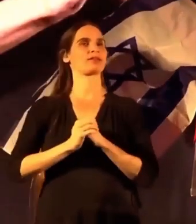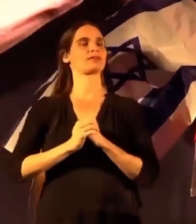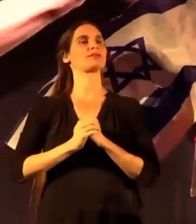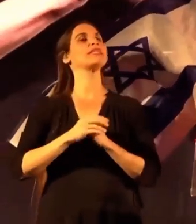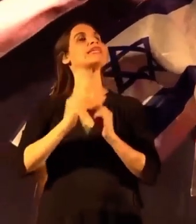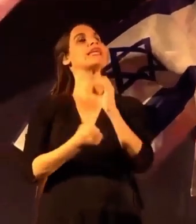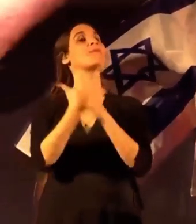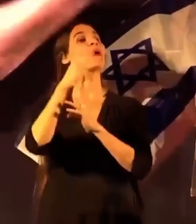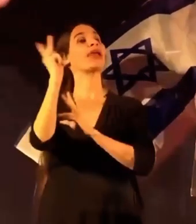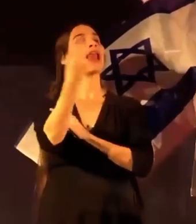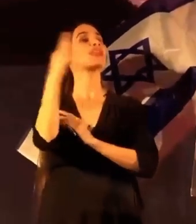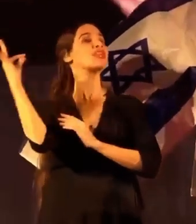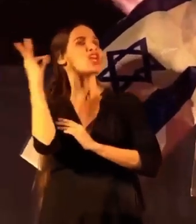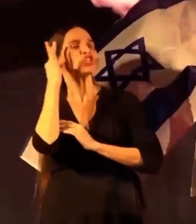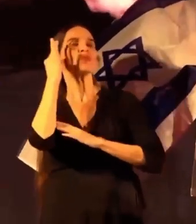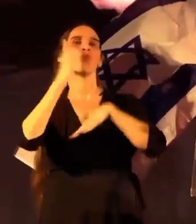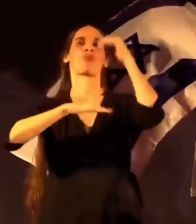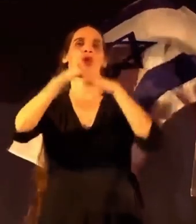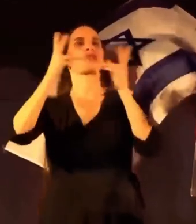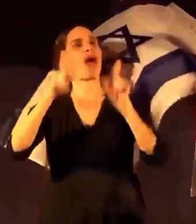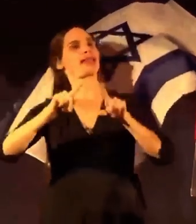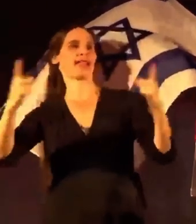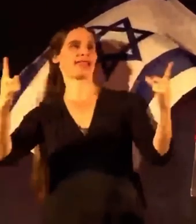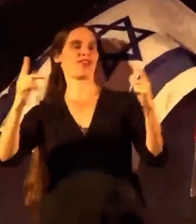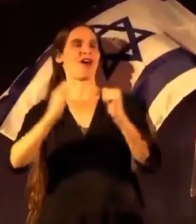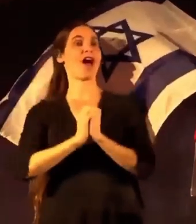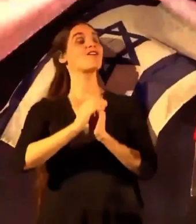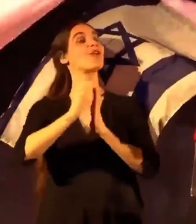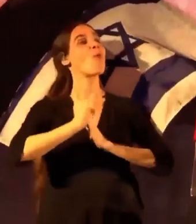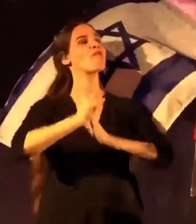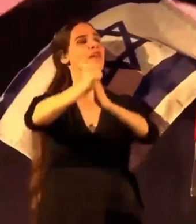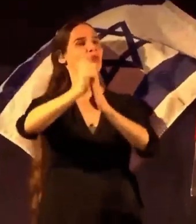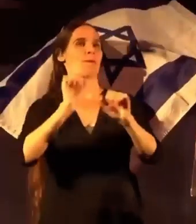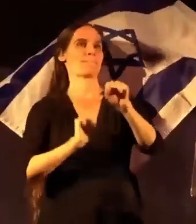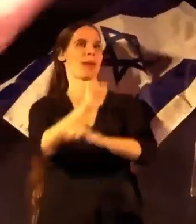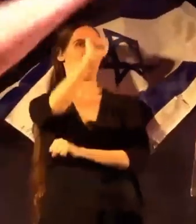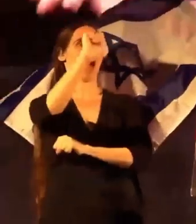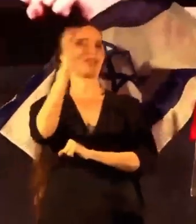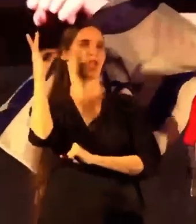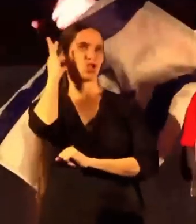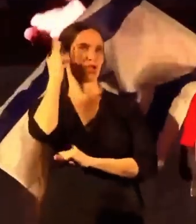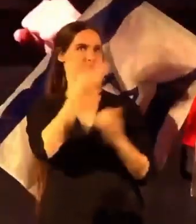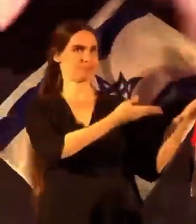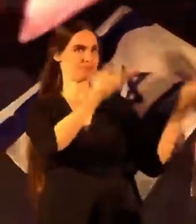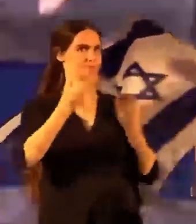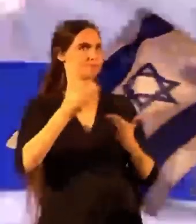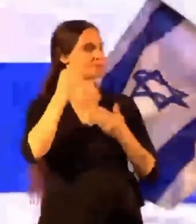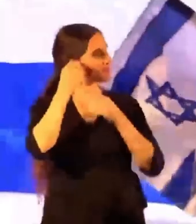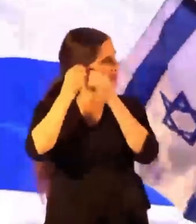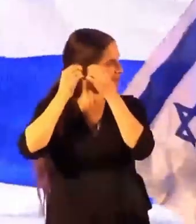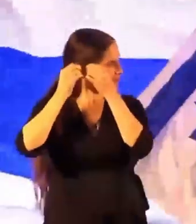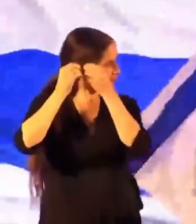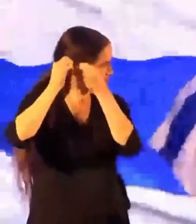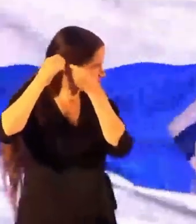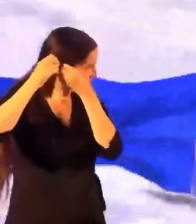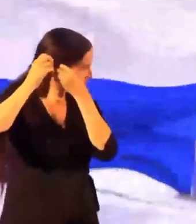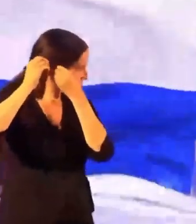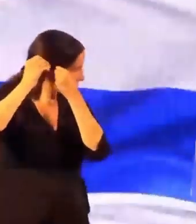הקימה את קהילת נשים בונות אלטרנטיבה וממובילות מחאת הנשים.